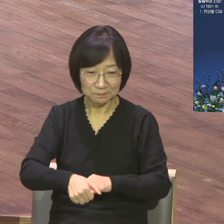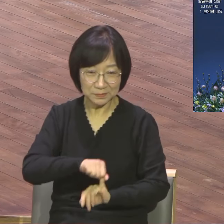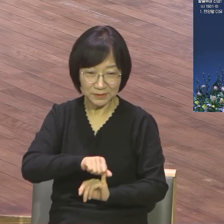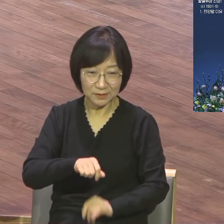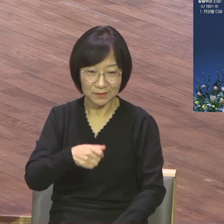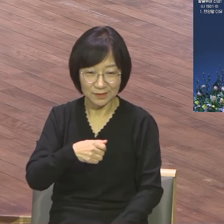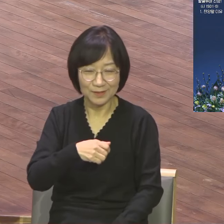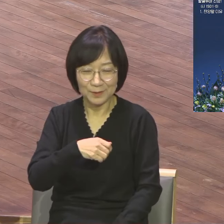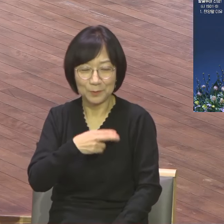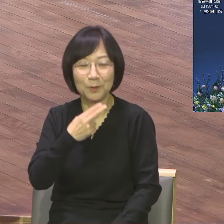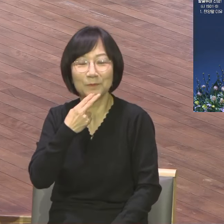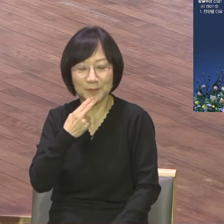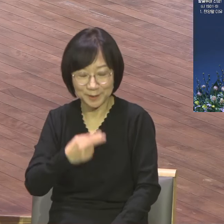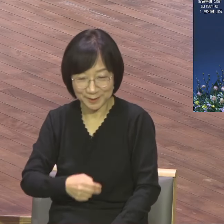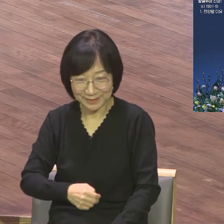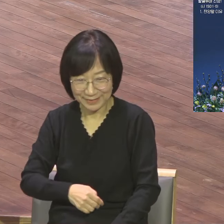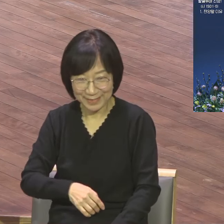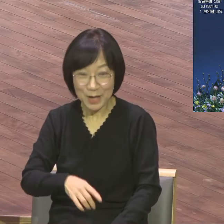부르면 치유돼요 그것도.